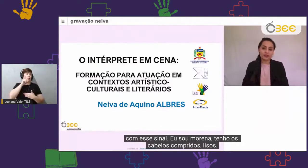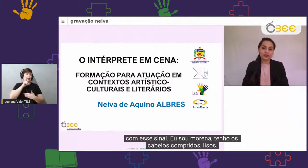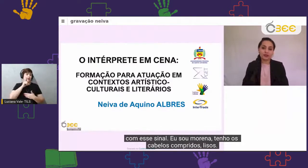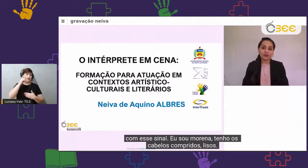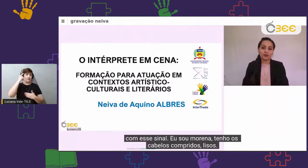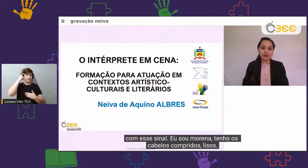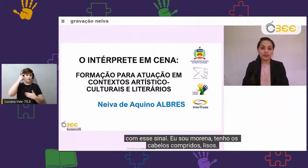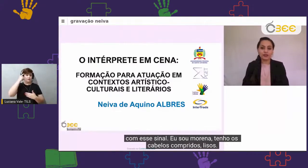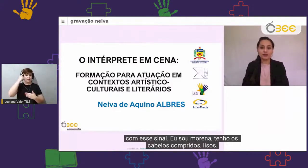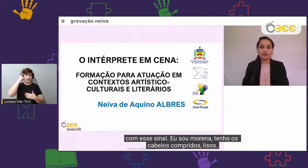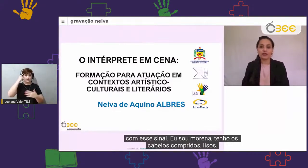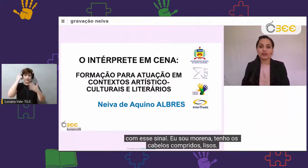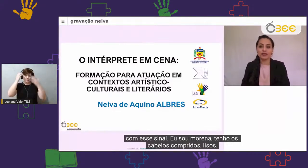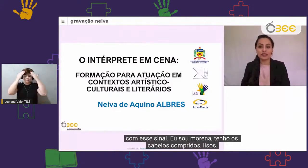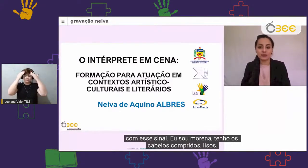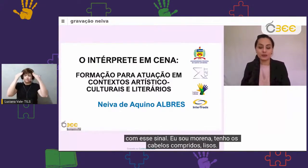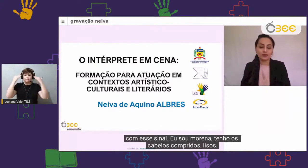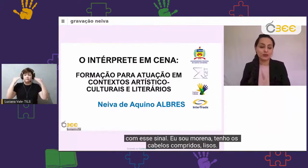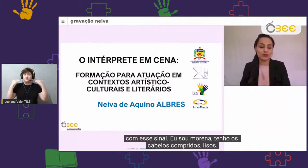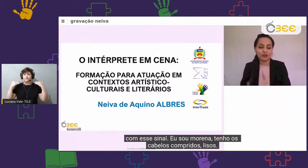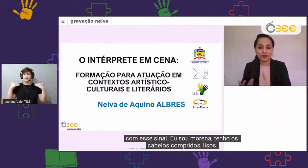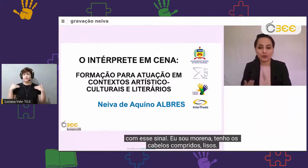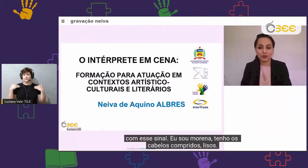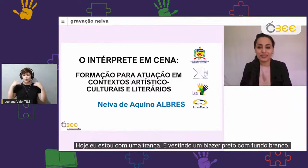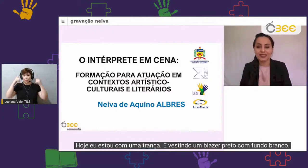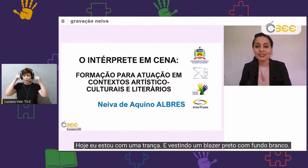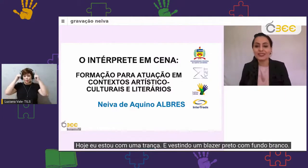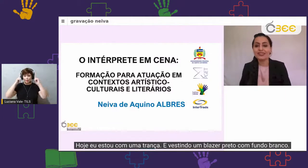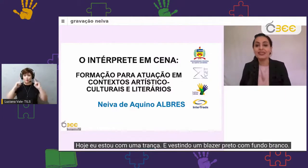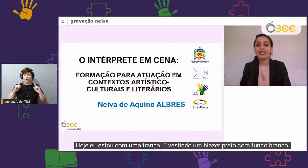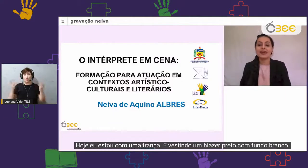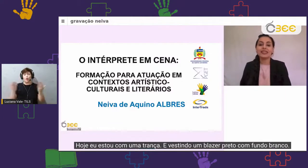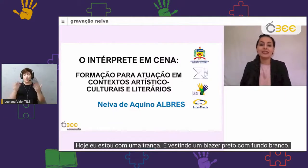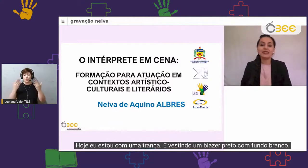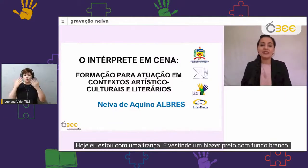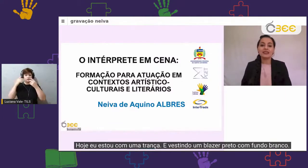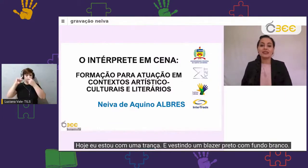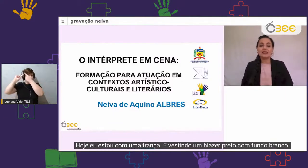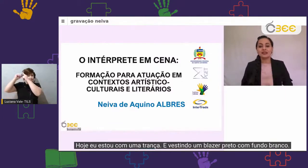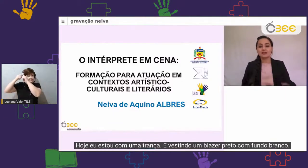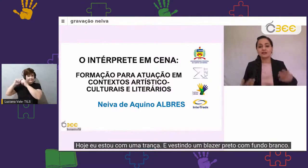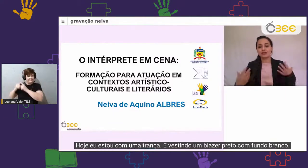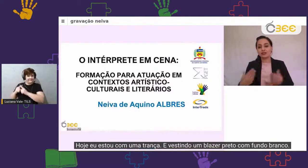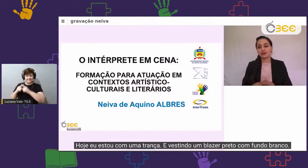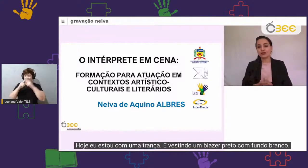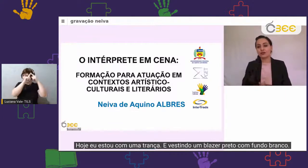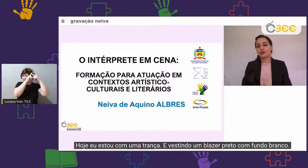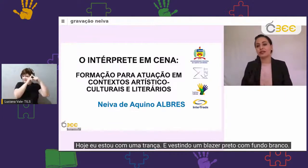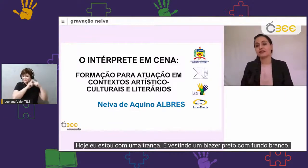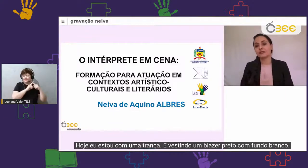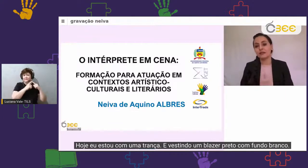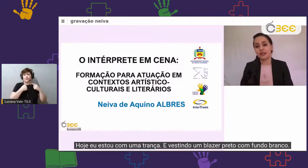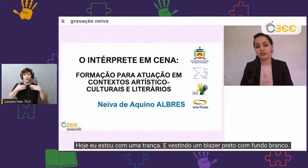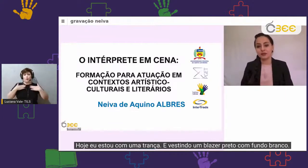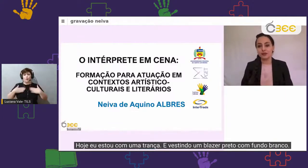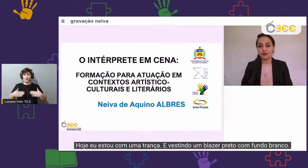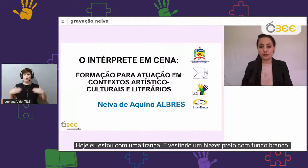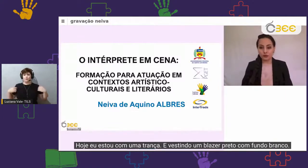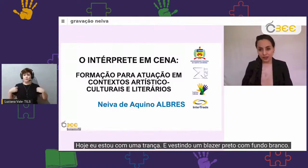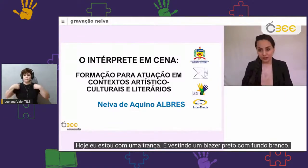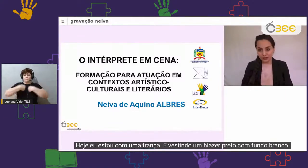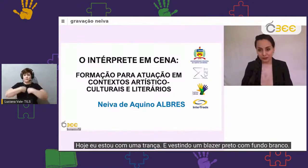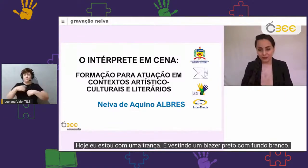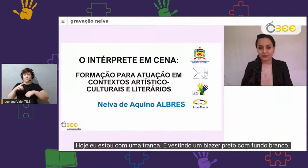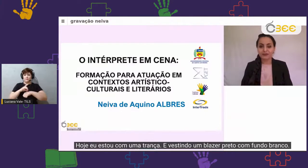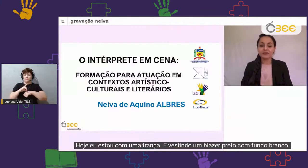cabelos compridos, lisos, hoje eu estou com uma trança e vestindo um blazer preto